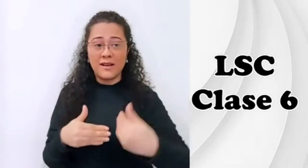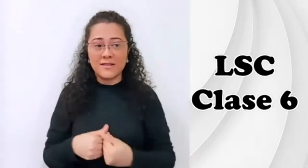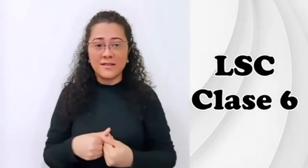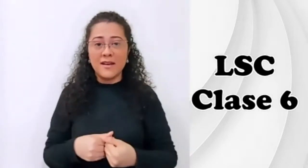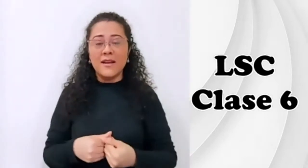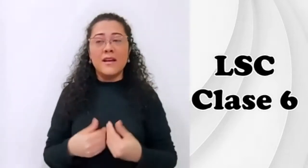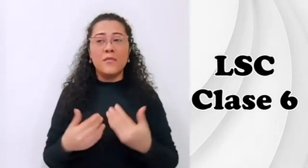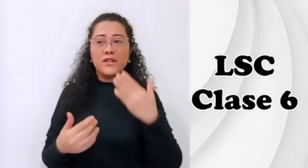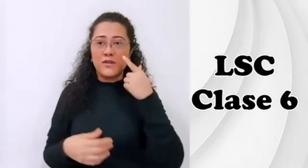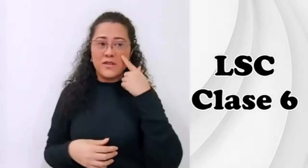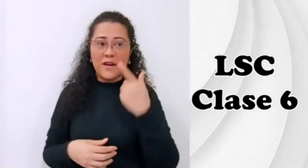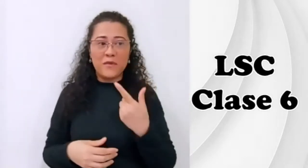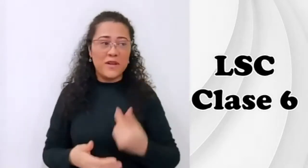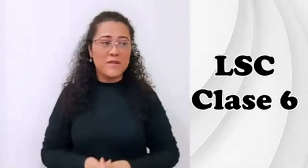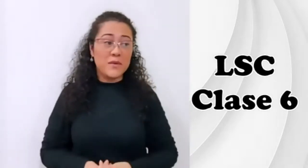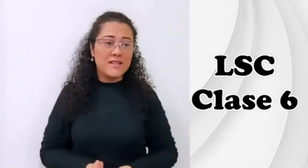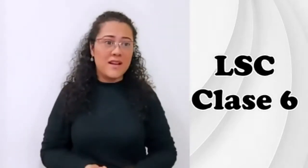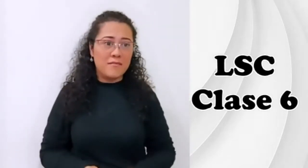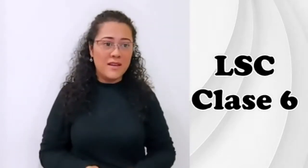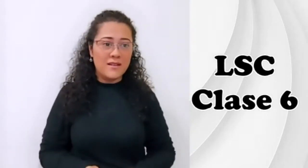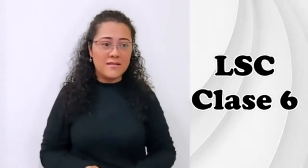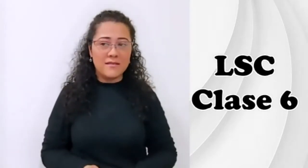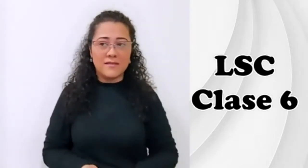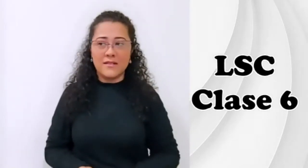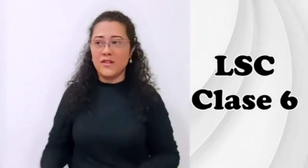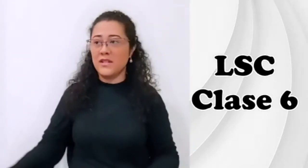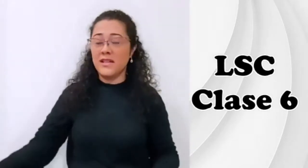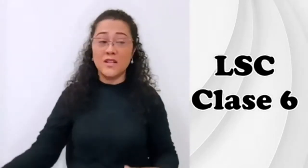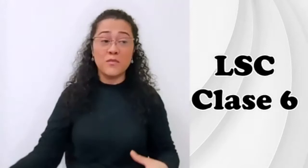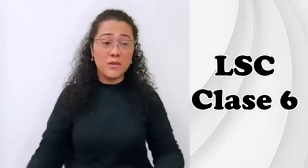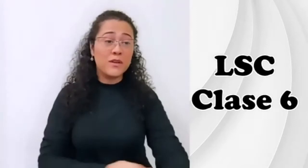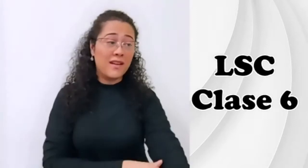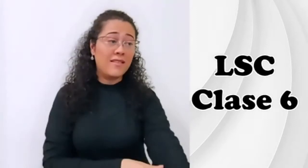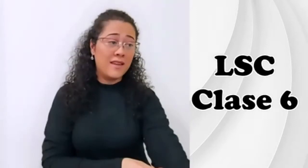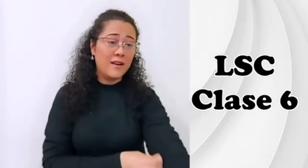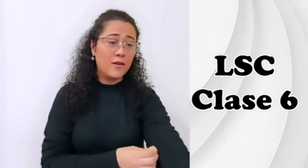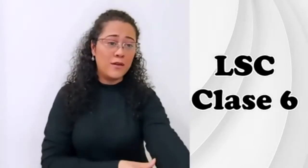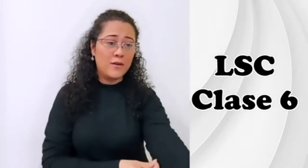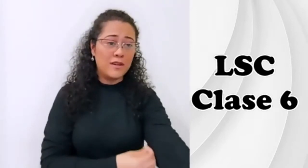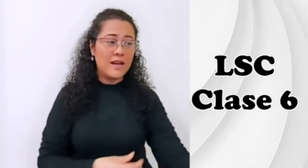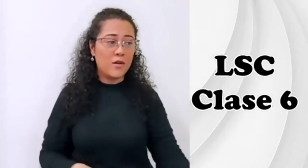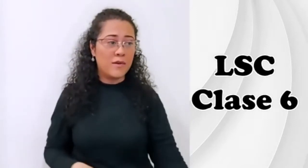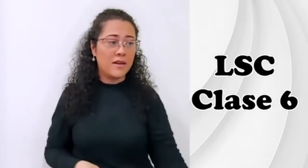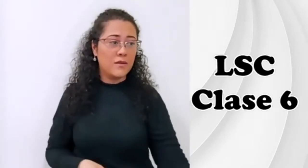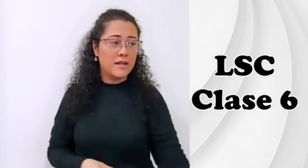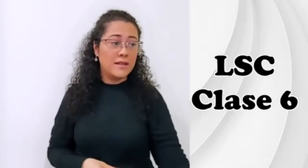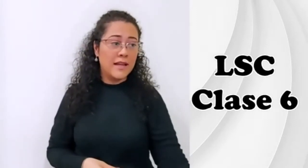atrás, pues no se va a poder visualizar bien. Entonces, sí es muy importante el color de la ropa que usa el